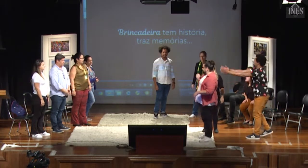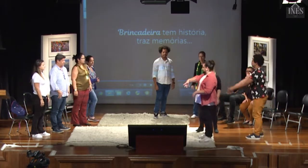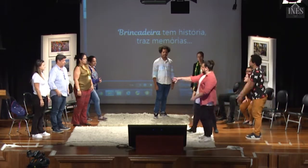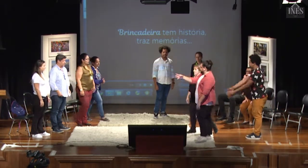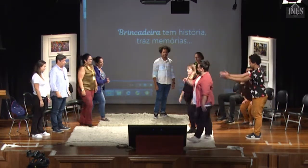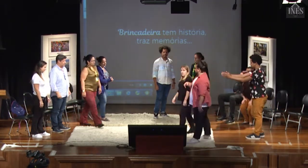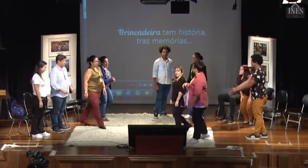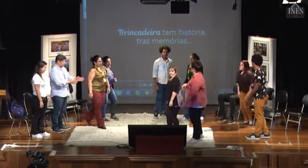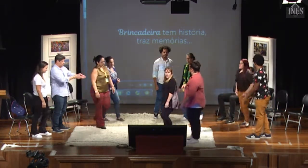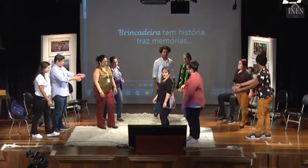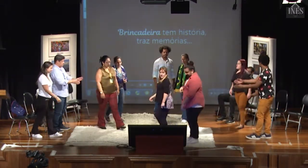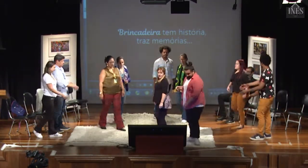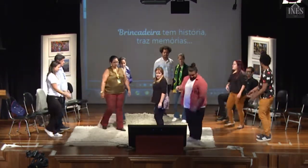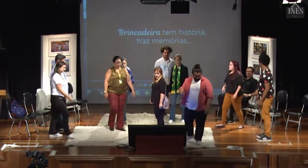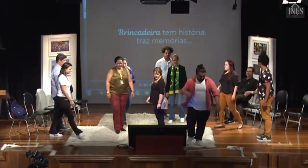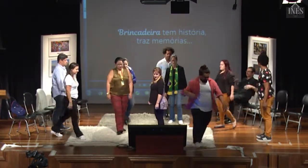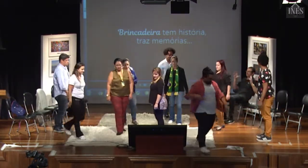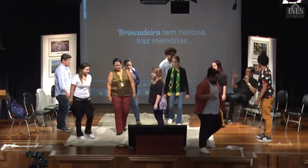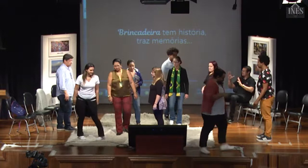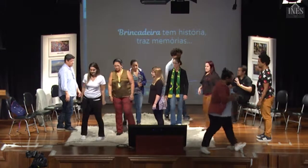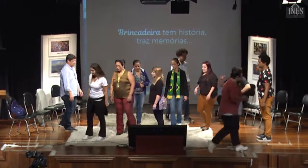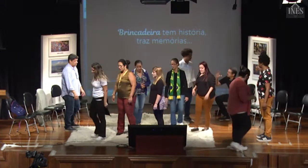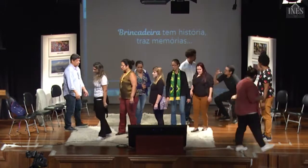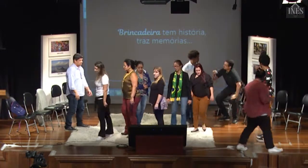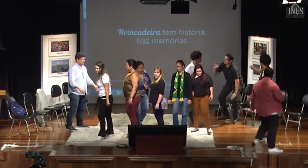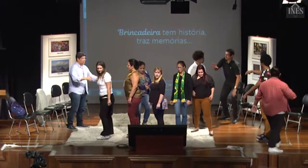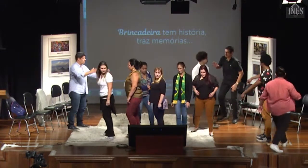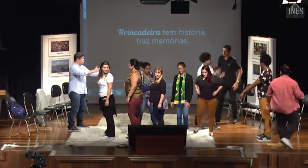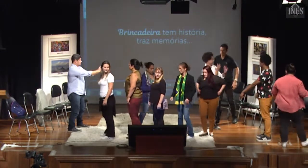participar. Faz uma fila.